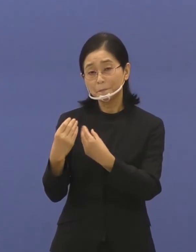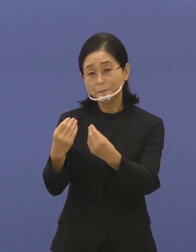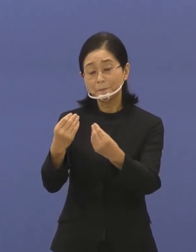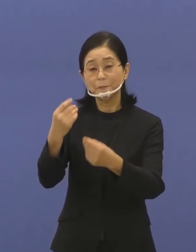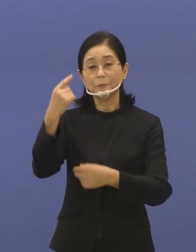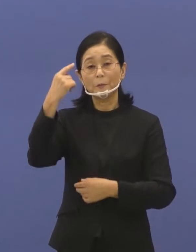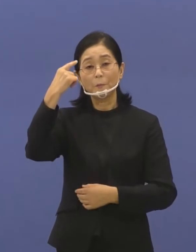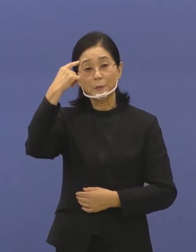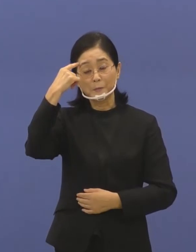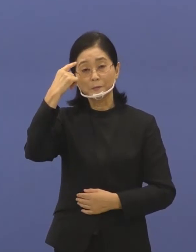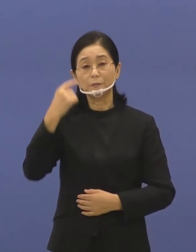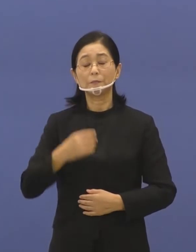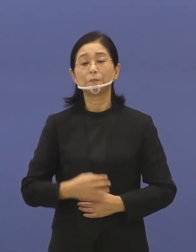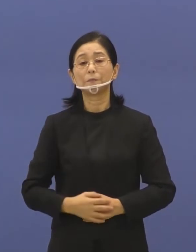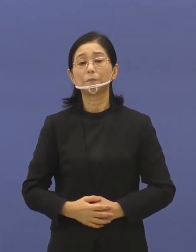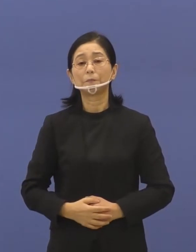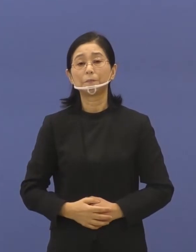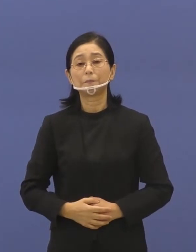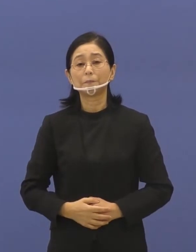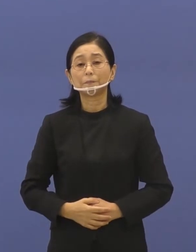れども、